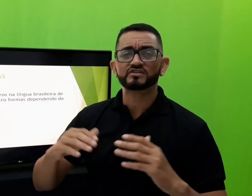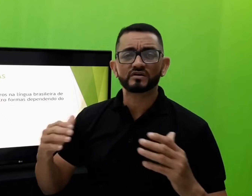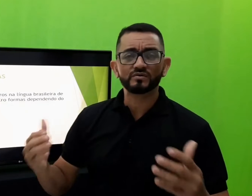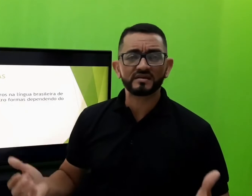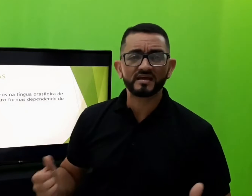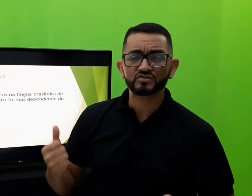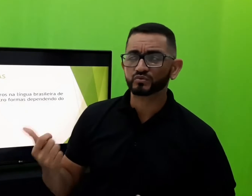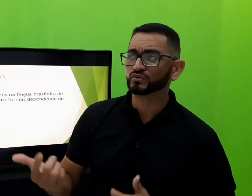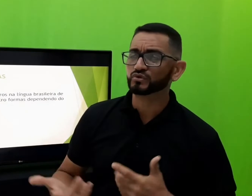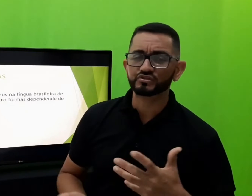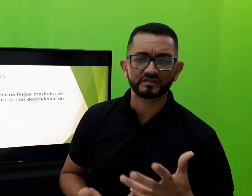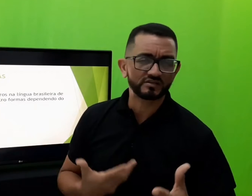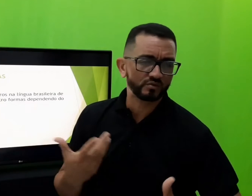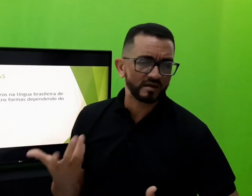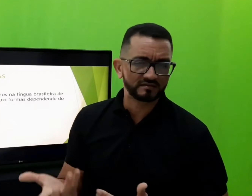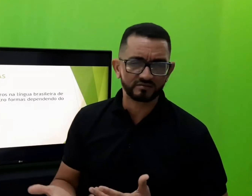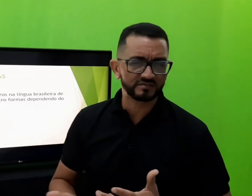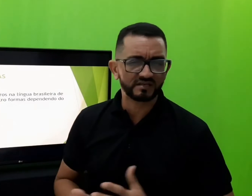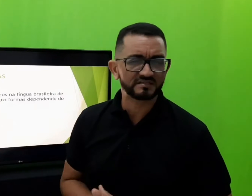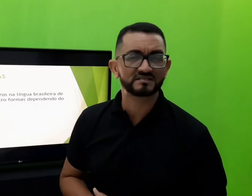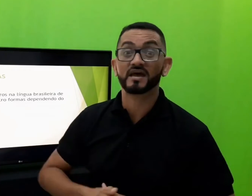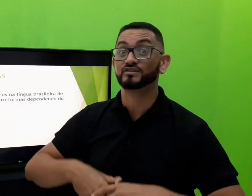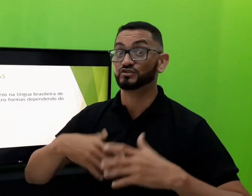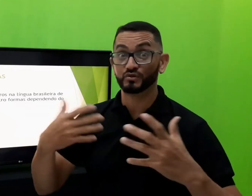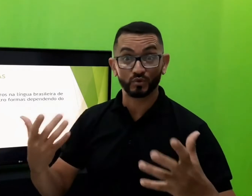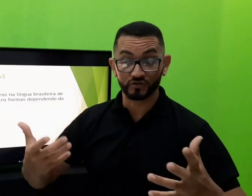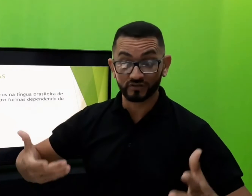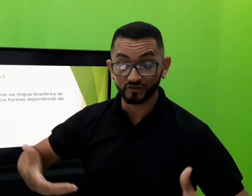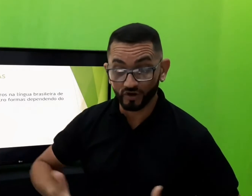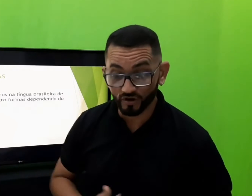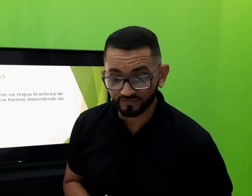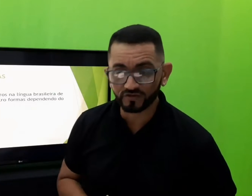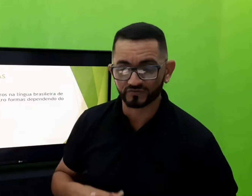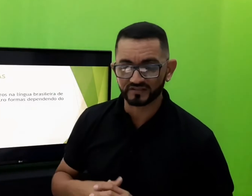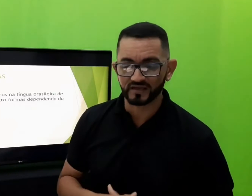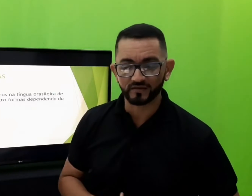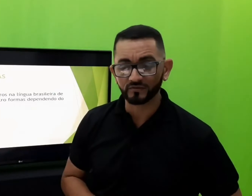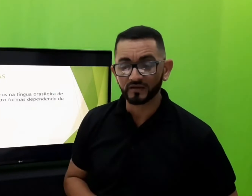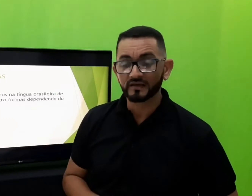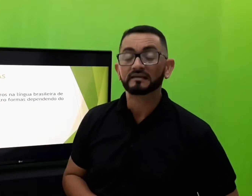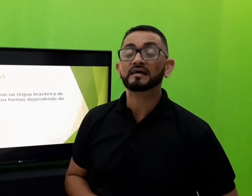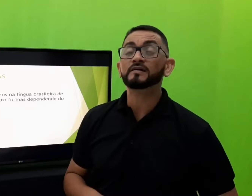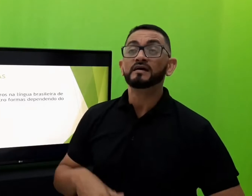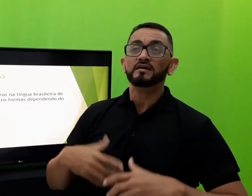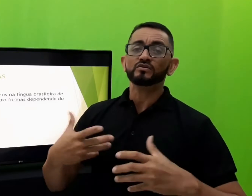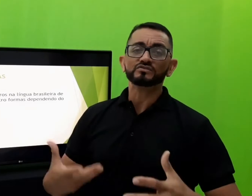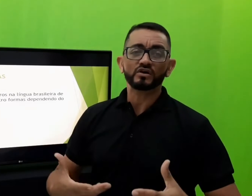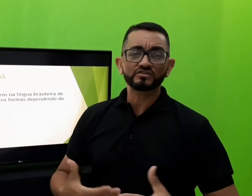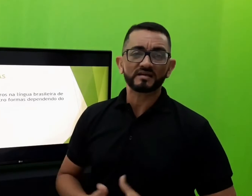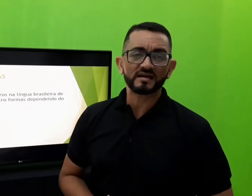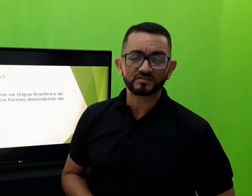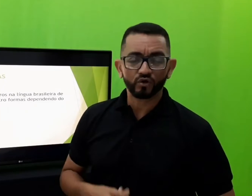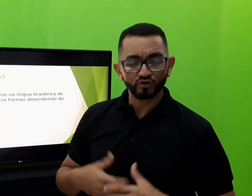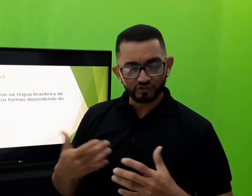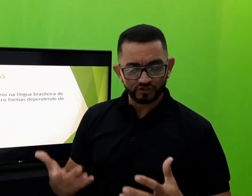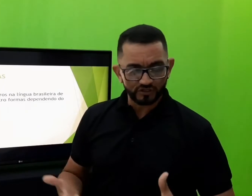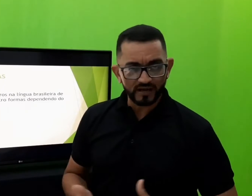já conhece, 1, 2, 3, 4, 5, 6, 7, 8 e 9, e o 0, né? E os ordinais, onde indica a